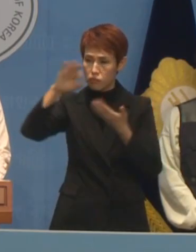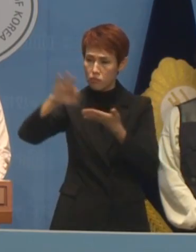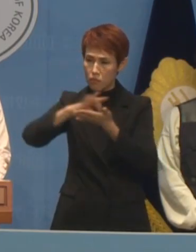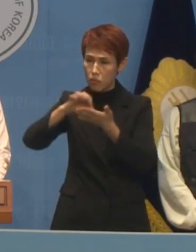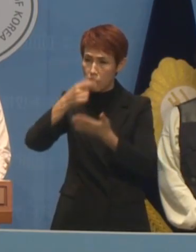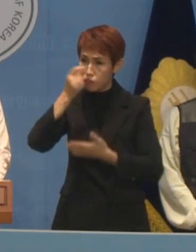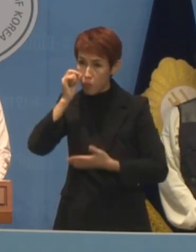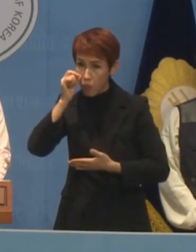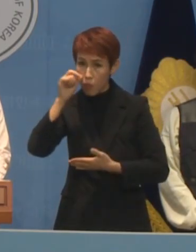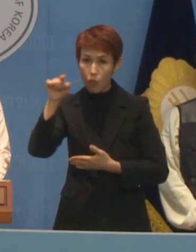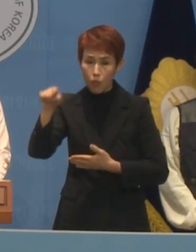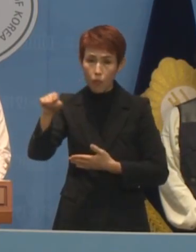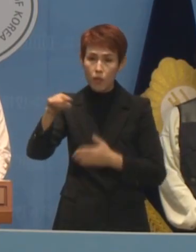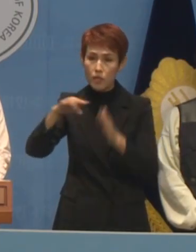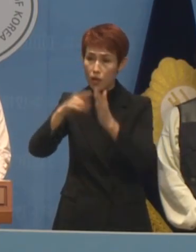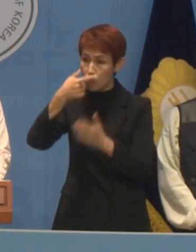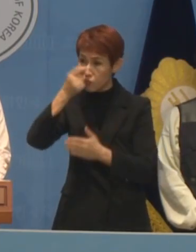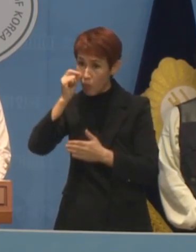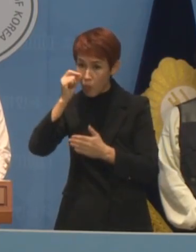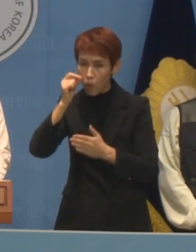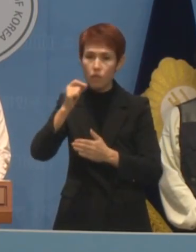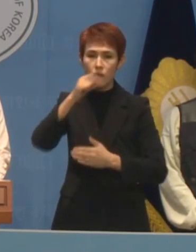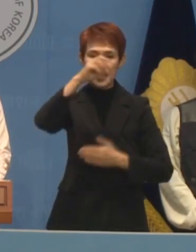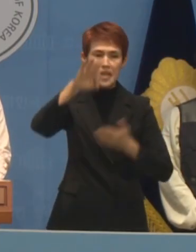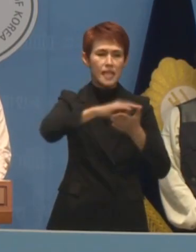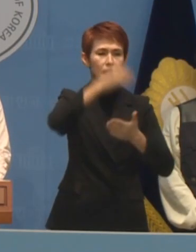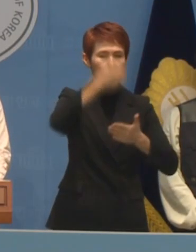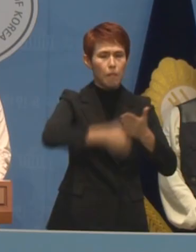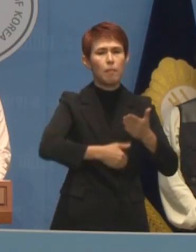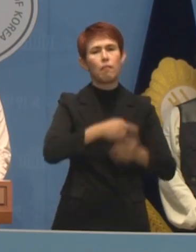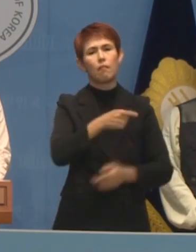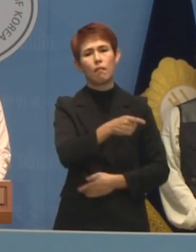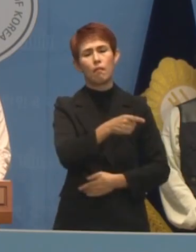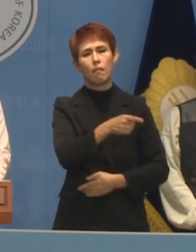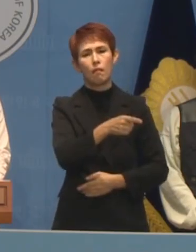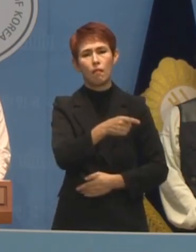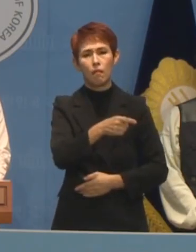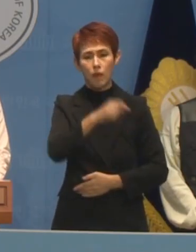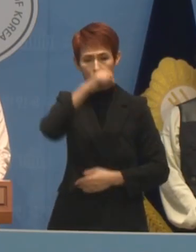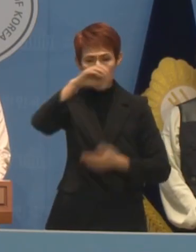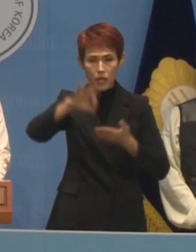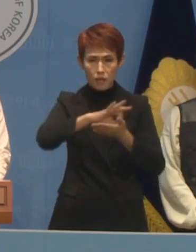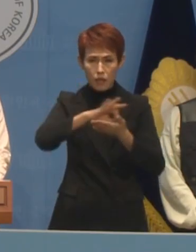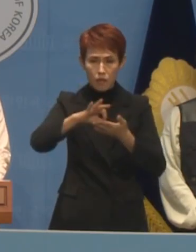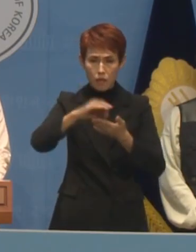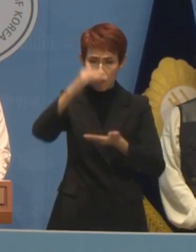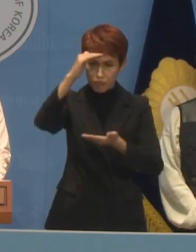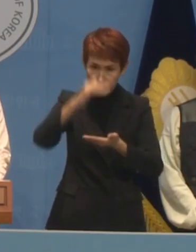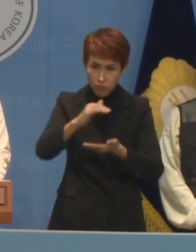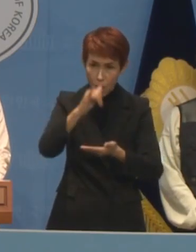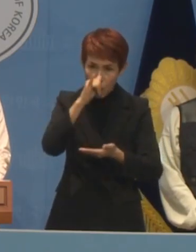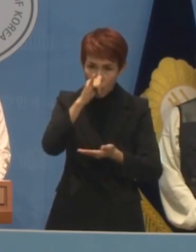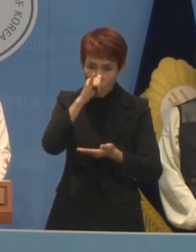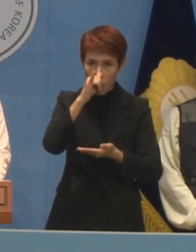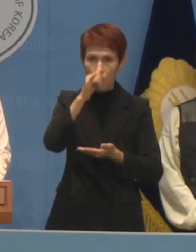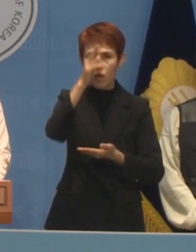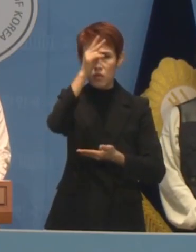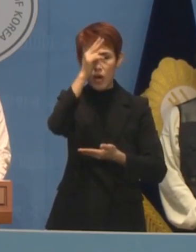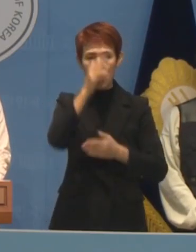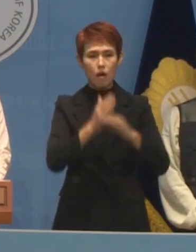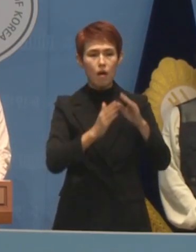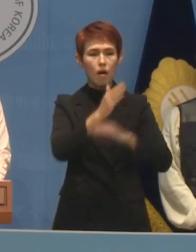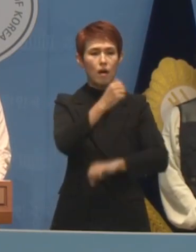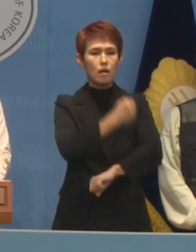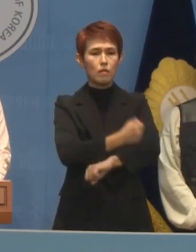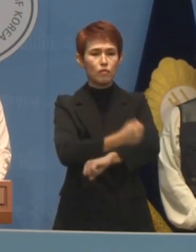삭감이라는 무리수로 눈가리고 아웅하는 격의 기재부나 예산 삭감의 철퇴를 맞은 해수부가 또다시 청원경찰의 초과근무 수당